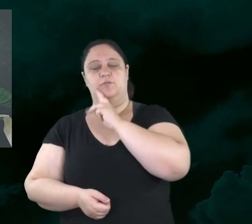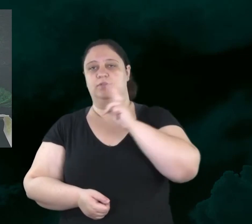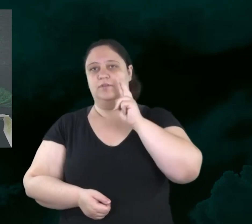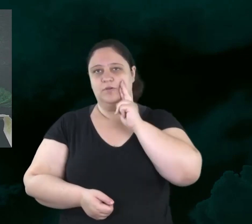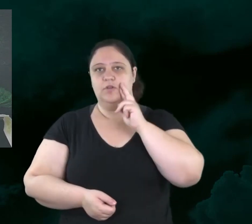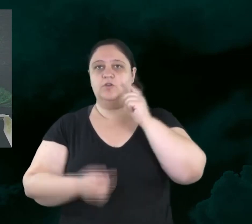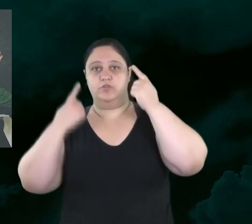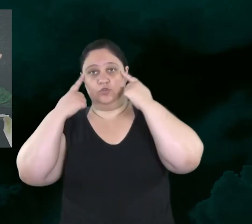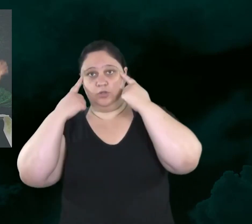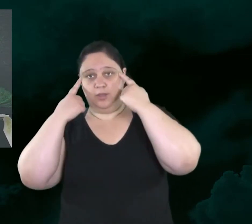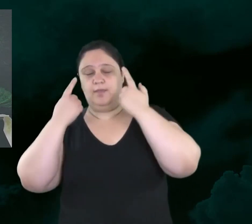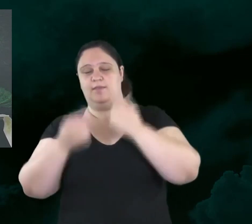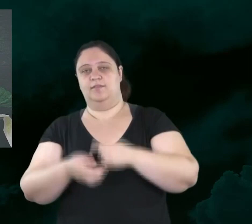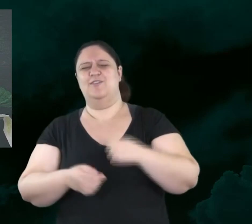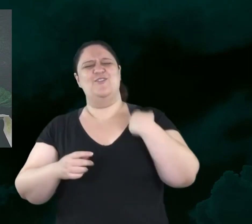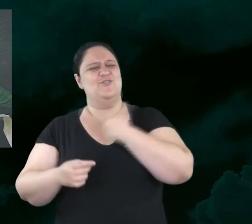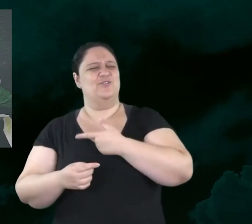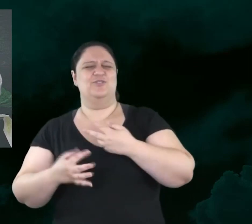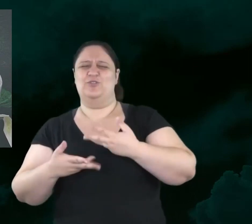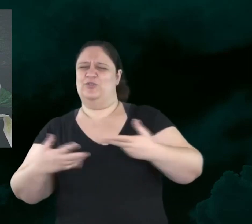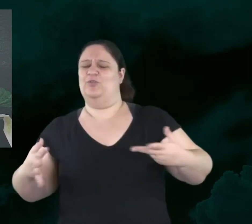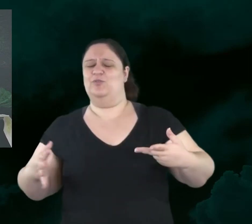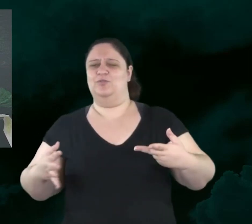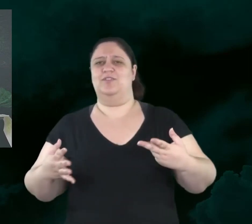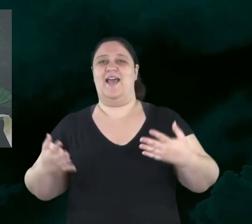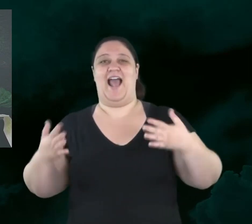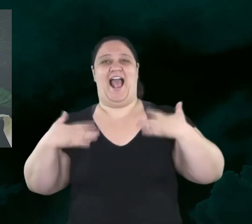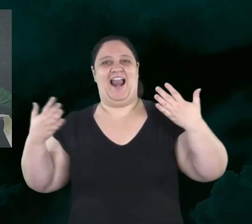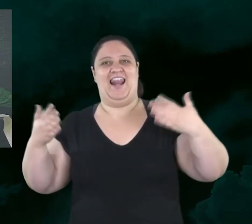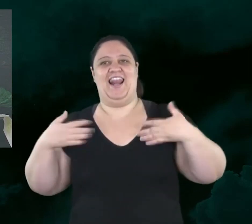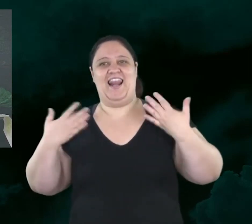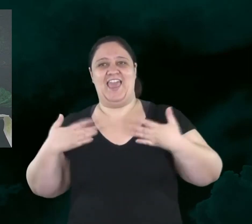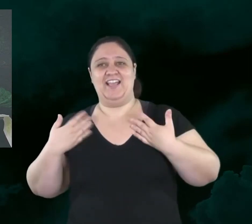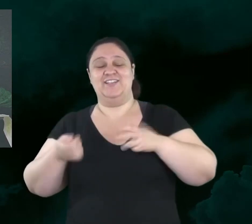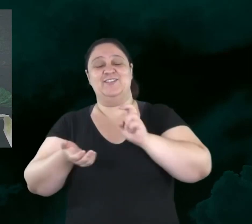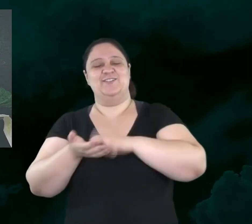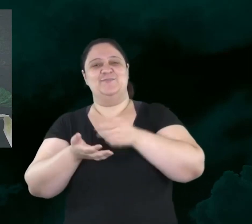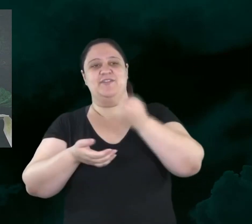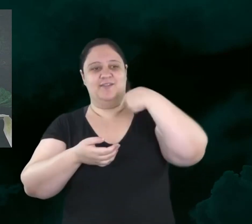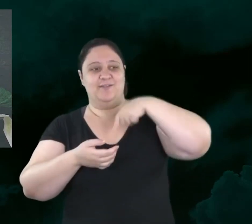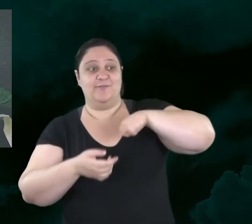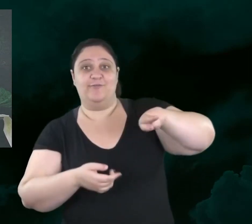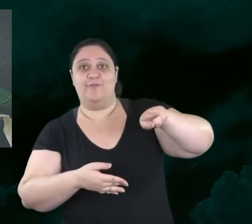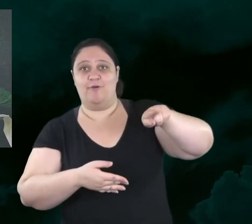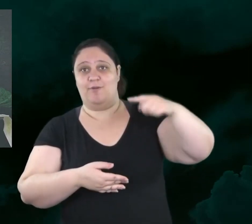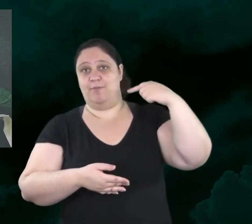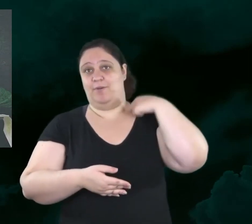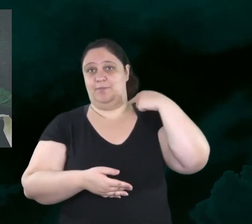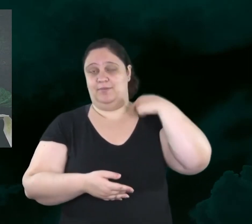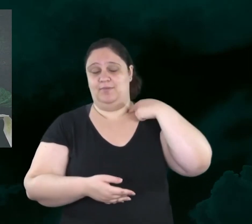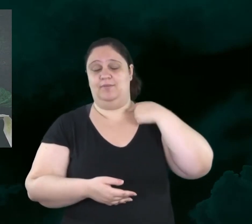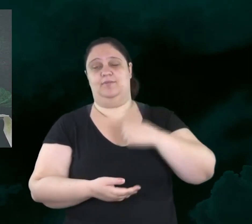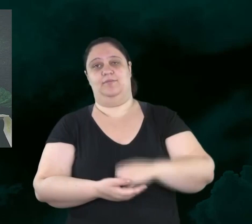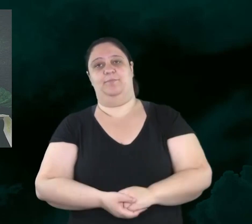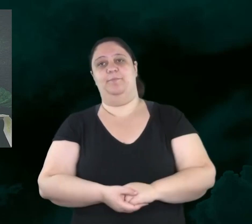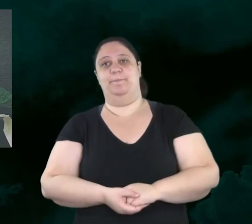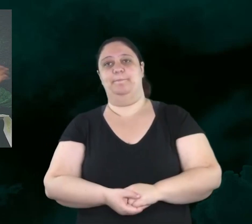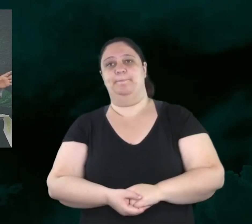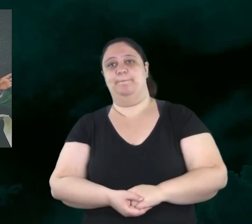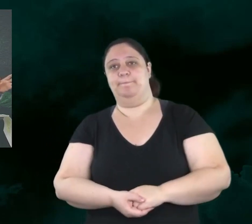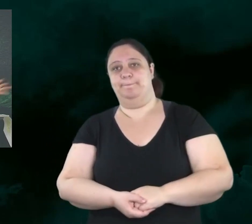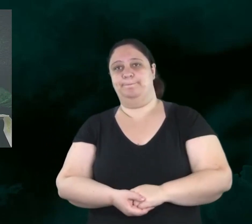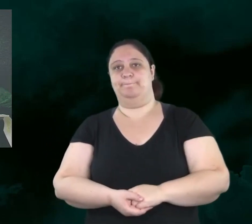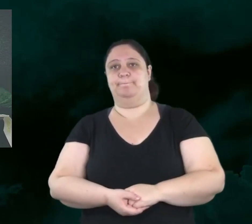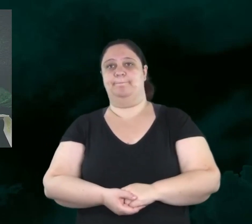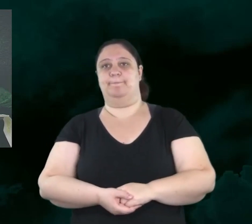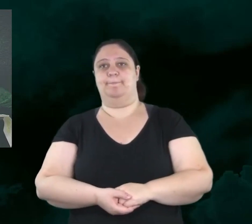Eles estavam todos alegres e no dia seguinte partimos cedo de manhã para Belo Horizonte. E no caminho,